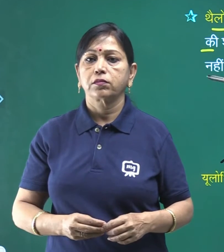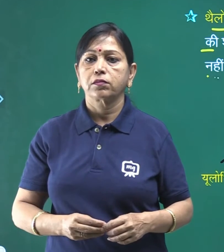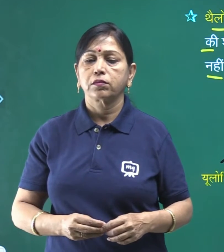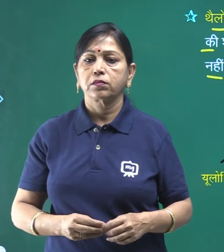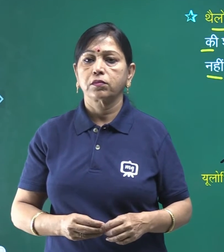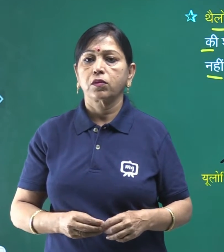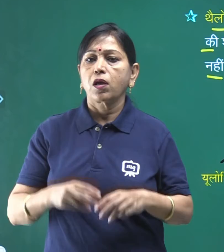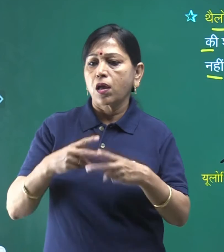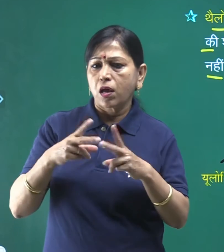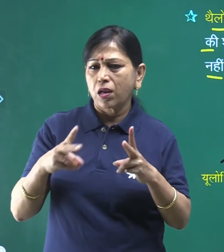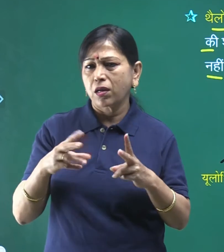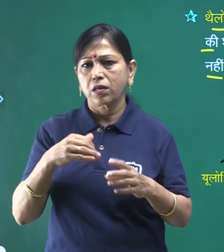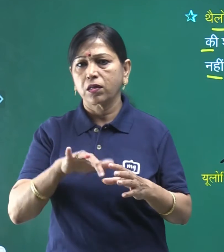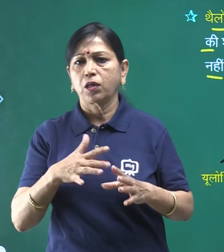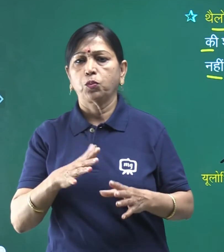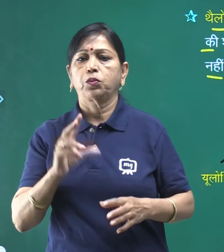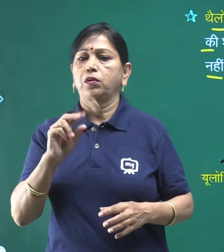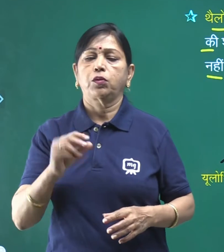विभेदीकरण नहीं पाया जाता है।